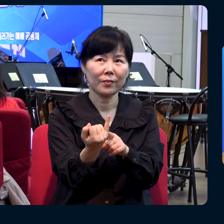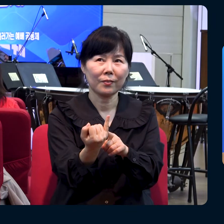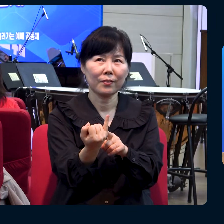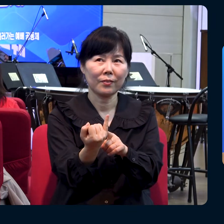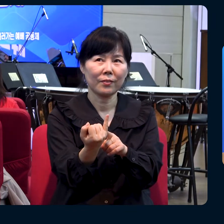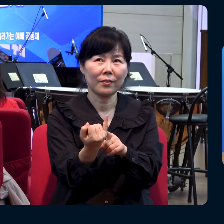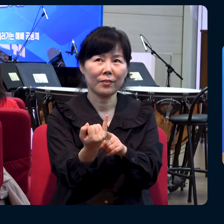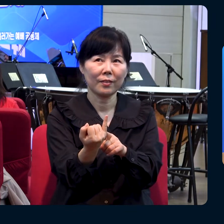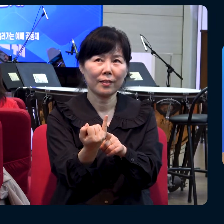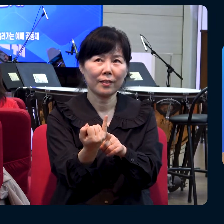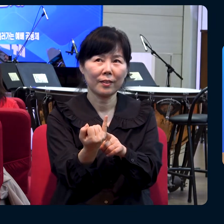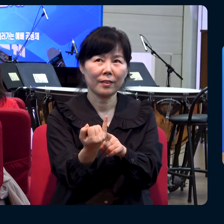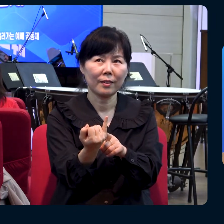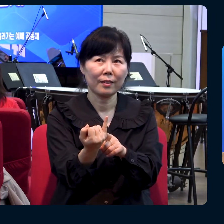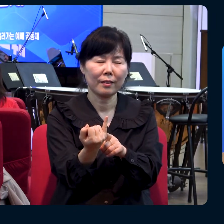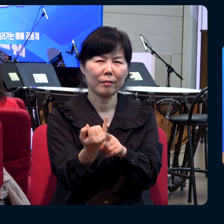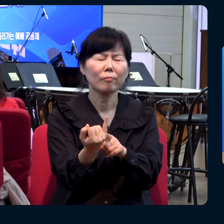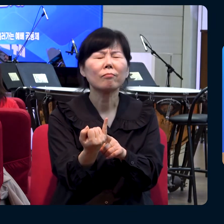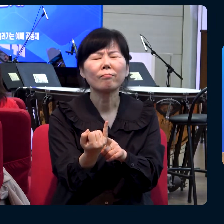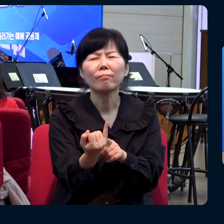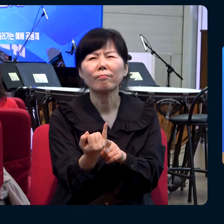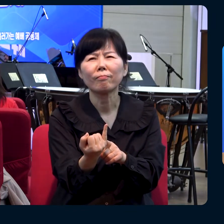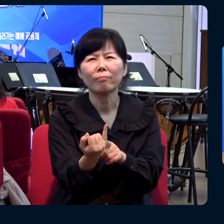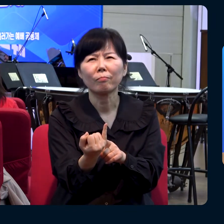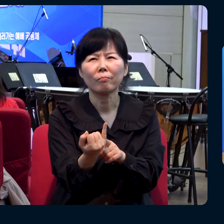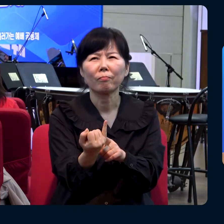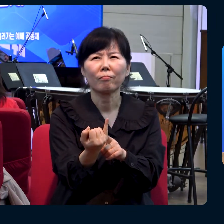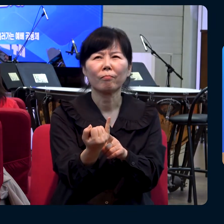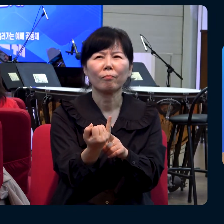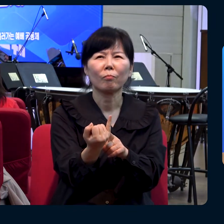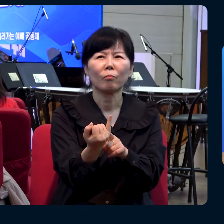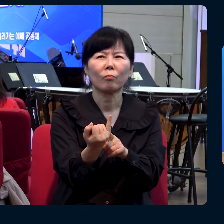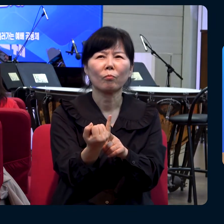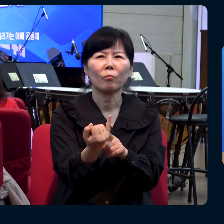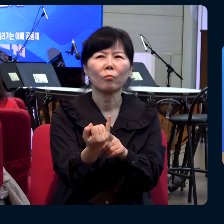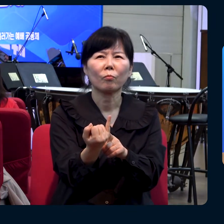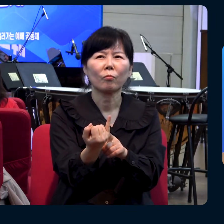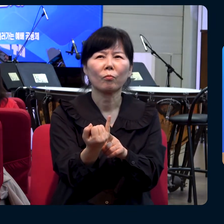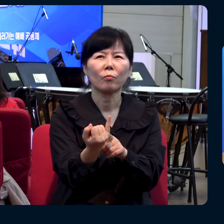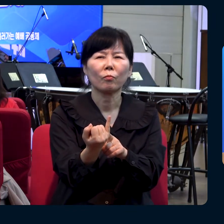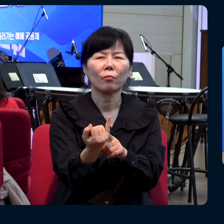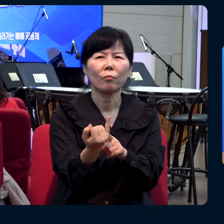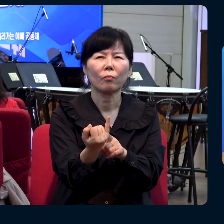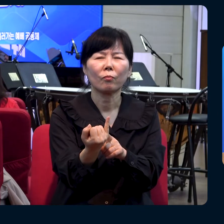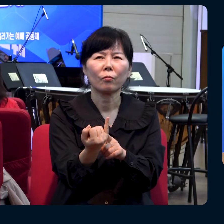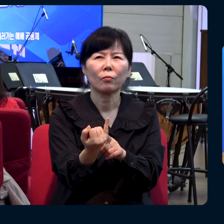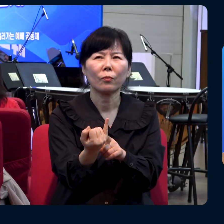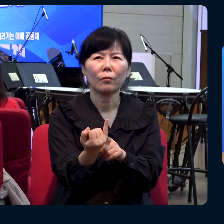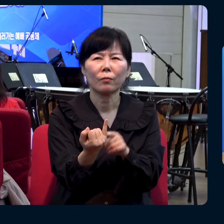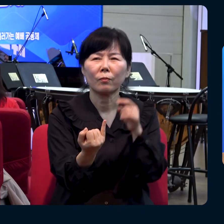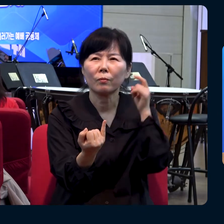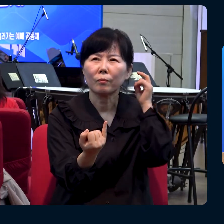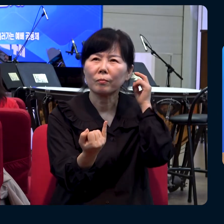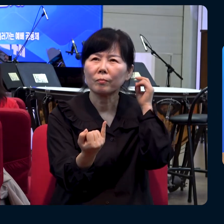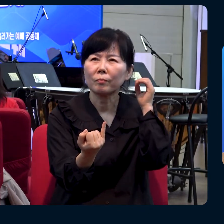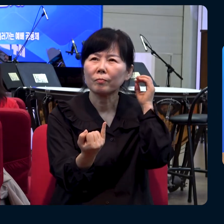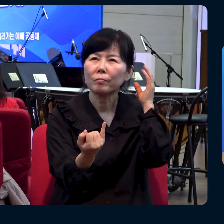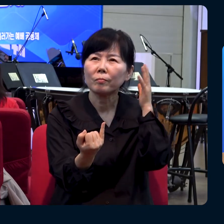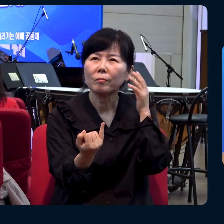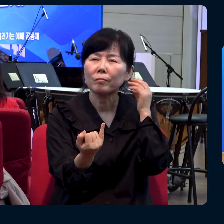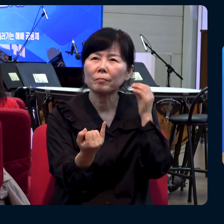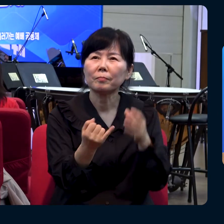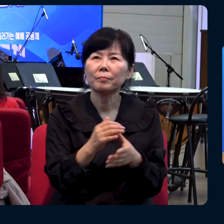장신은 절에만 30년 넘게 다셨대요. 근데 오늘 교회를 평생 처음 오셨다는 거예요. 그래서